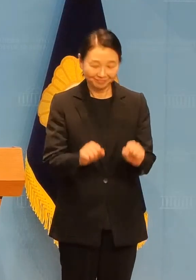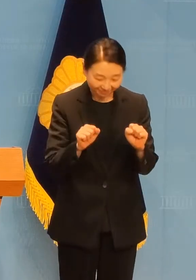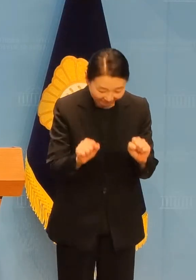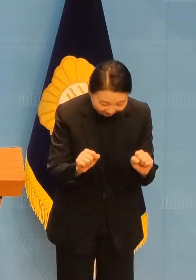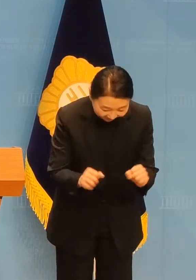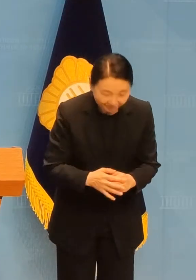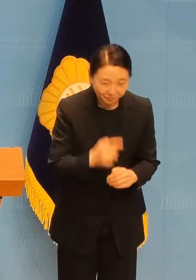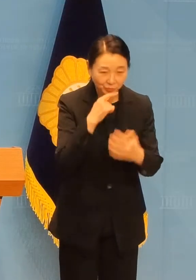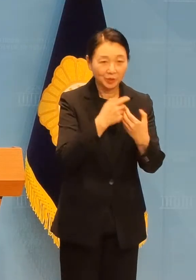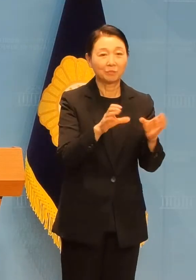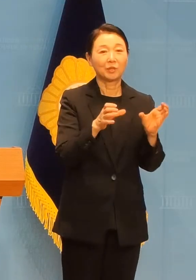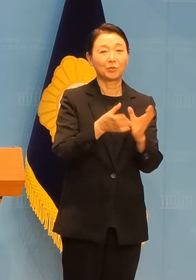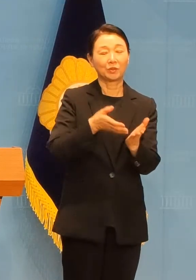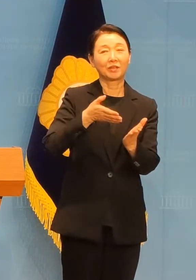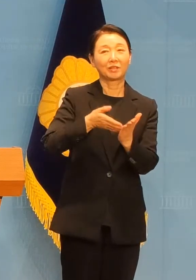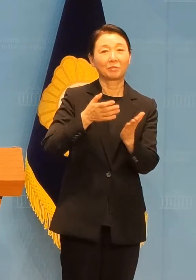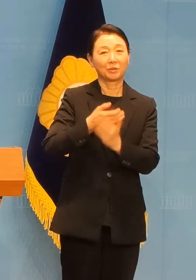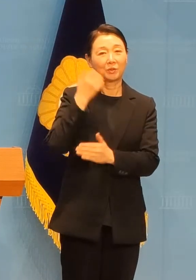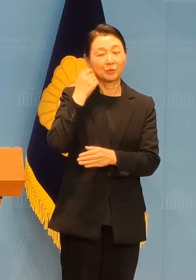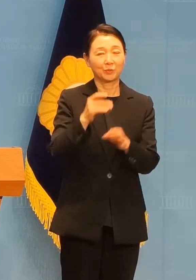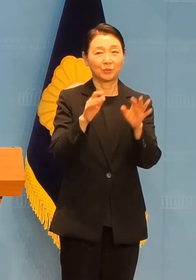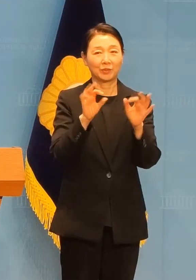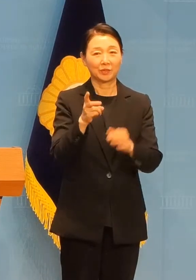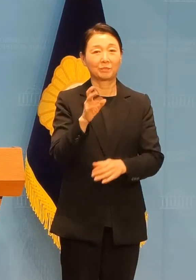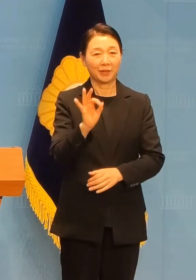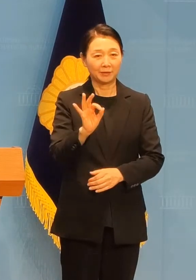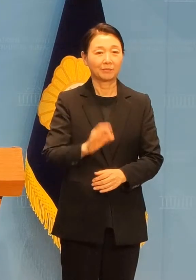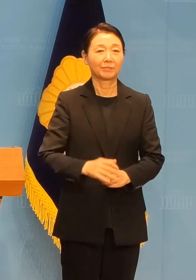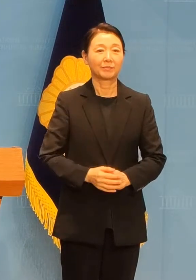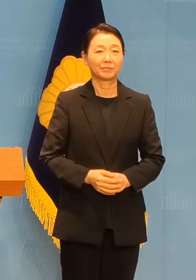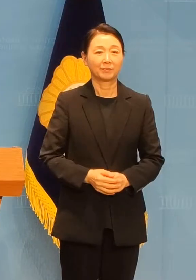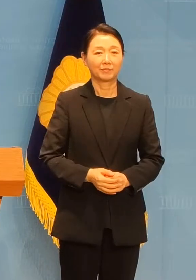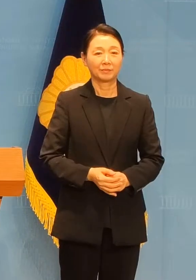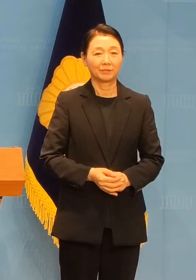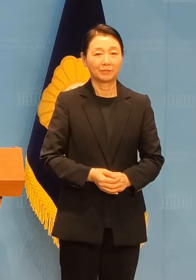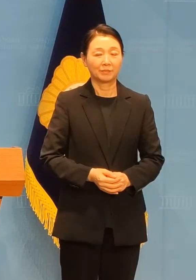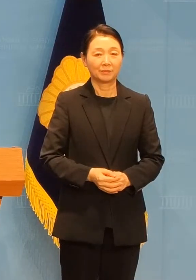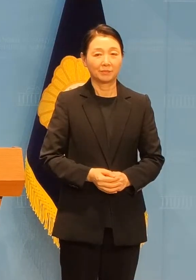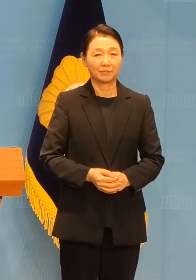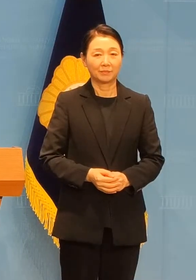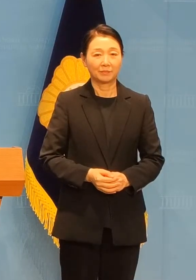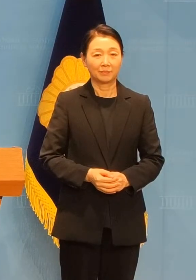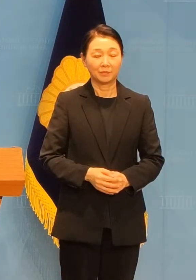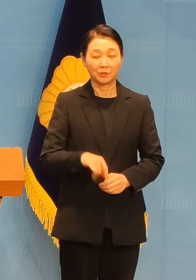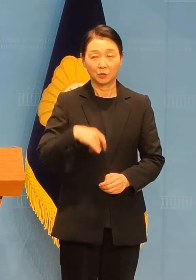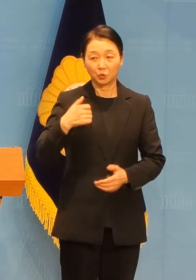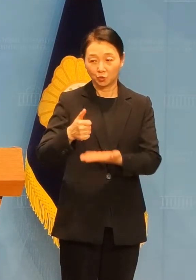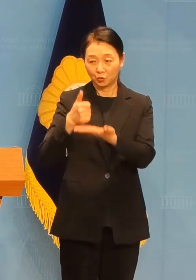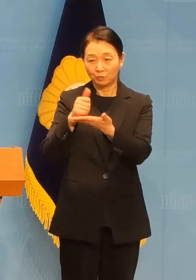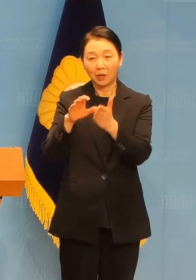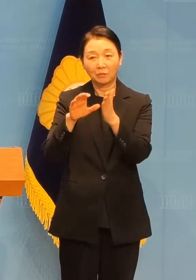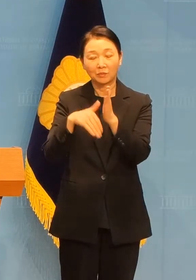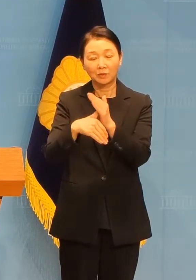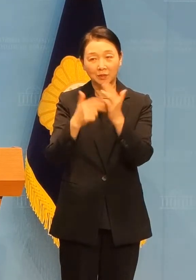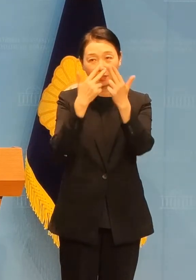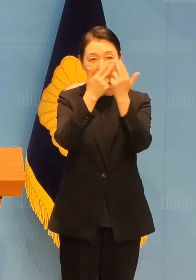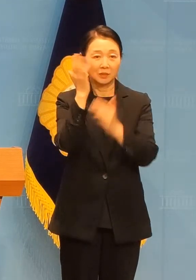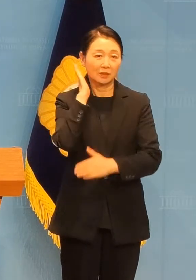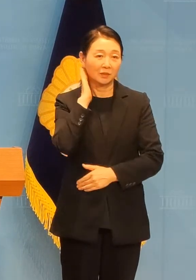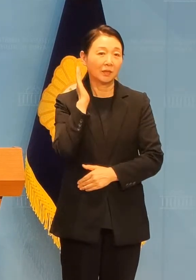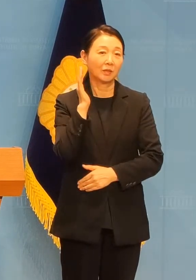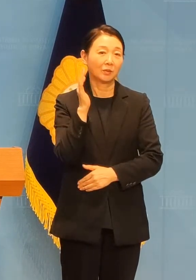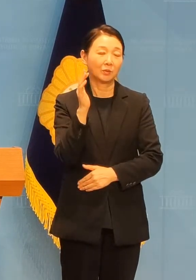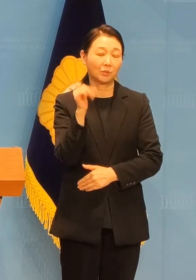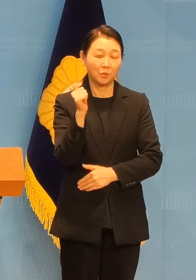안녕하십니까. 더불어민주당 선임부대변인 김현희입니다. 네, 중국 방문 시에 이재명 대통령께서